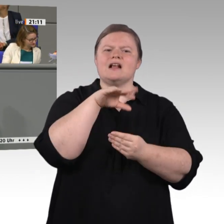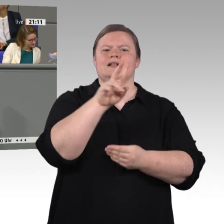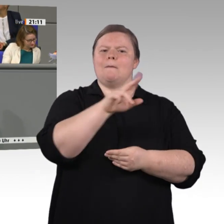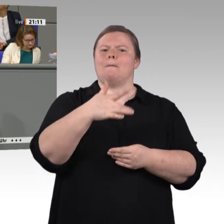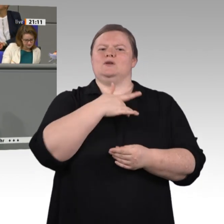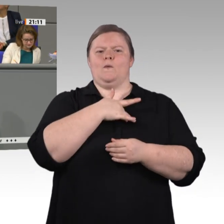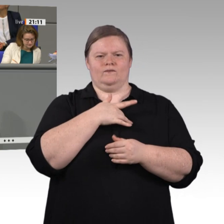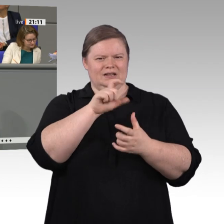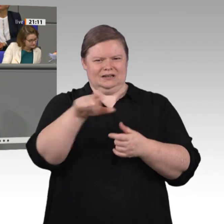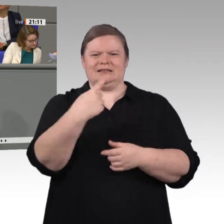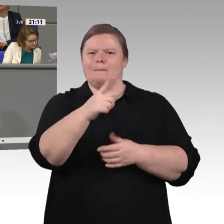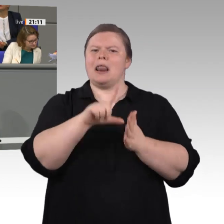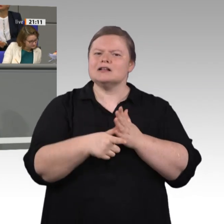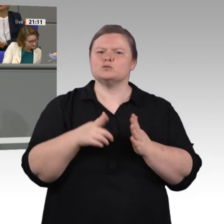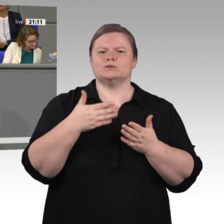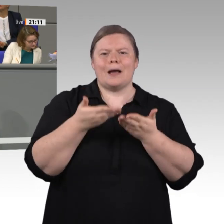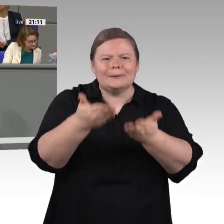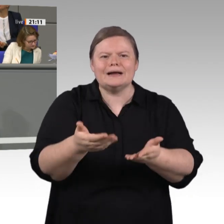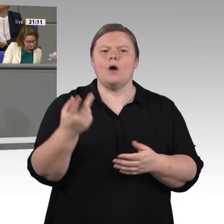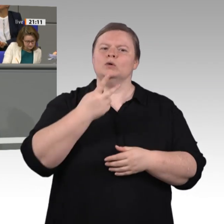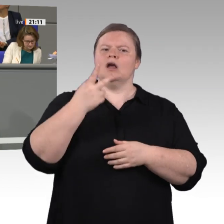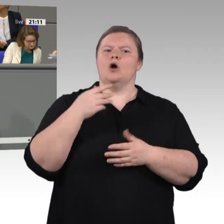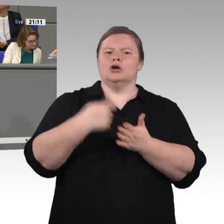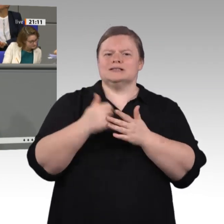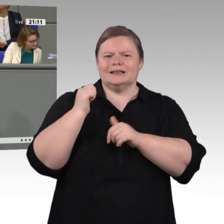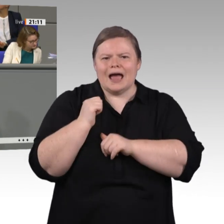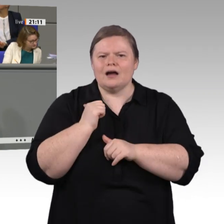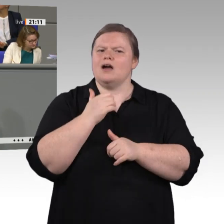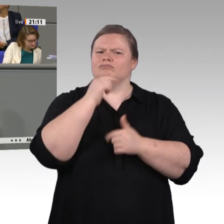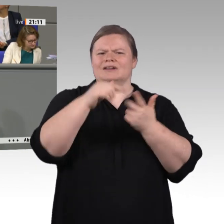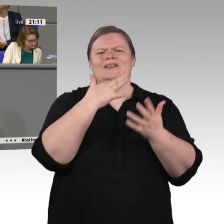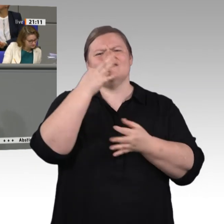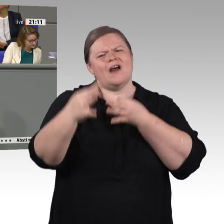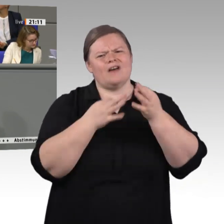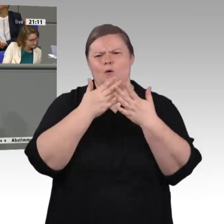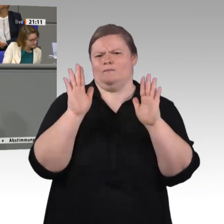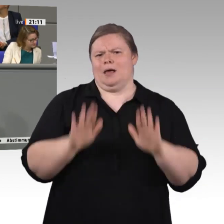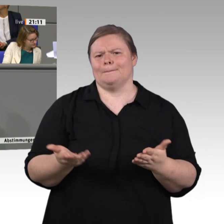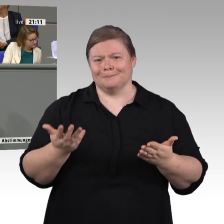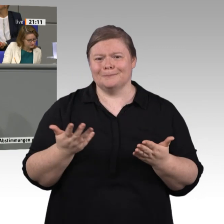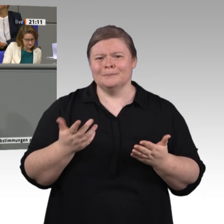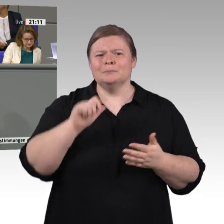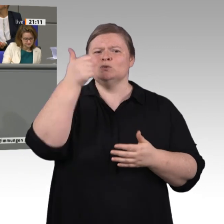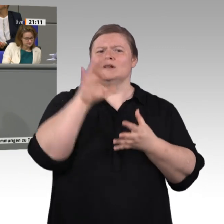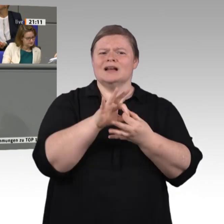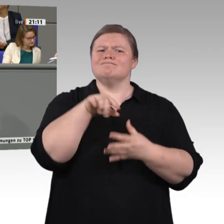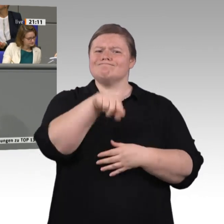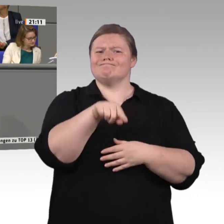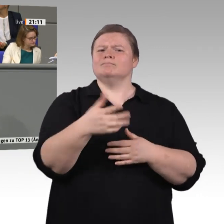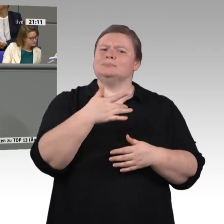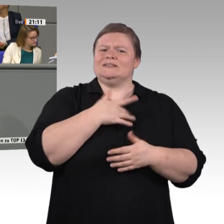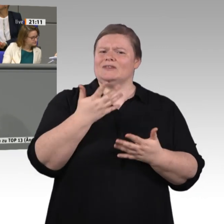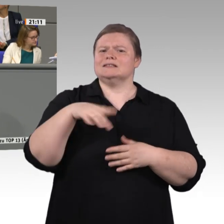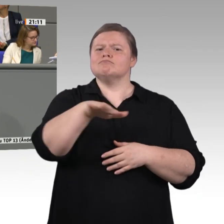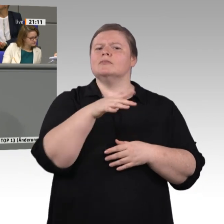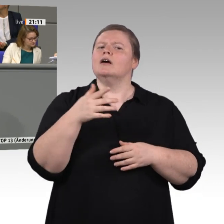jetzt, 10 Wochen bevor das in Kraft tritt, zu sagen, ist vielleicht auch gar nicht so nötig gewesen, diese Zehntausenden Stunden von Arbeit darin